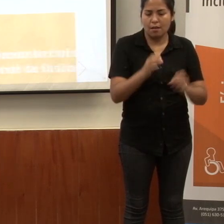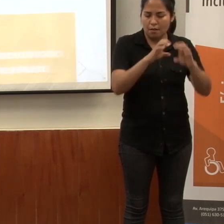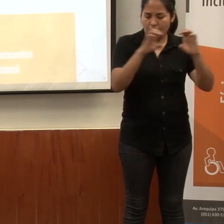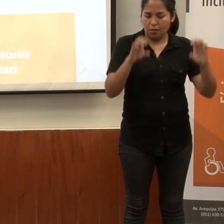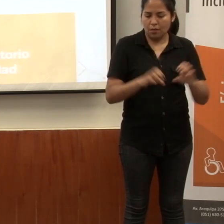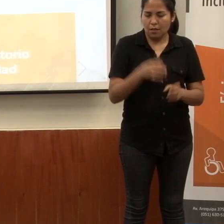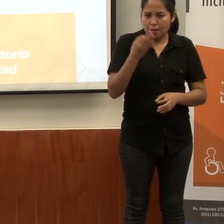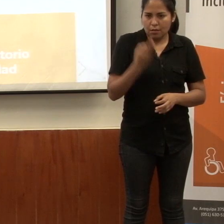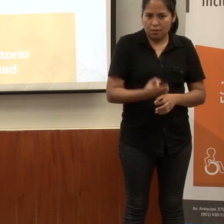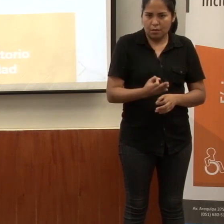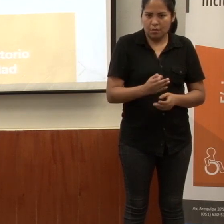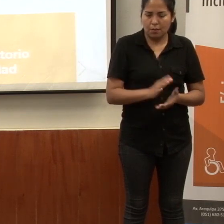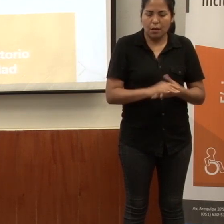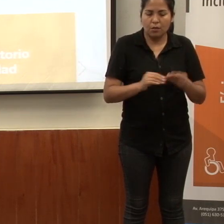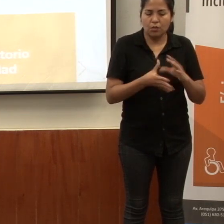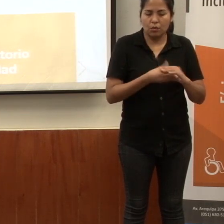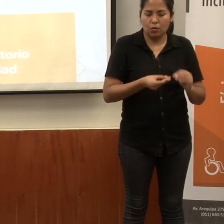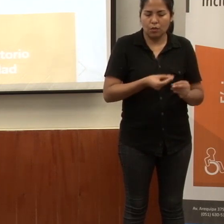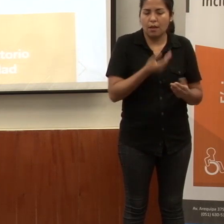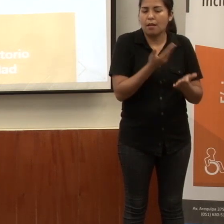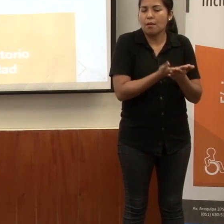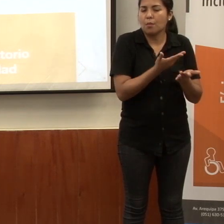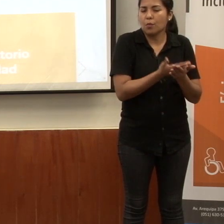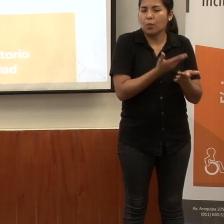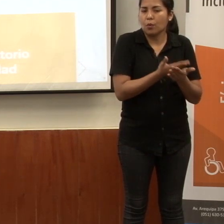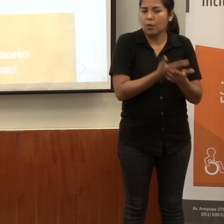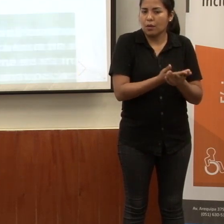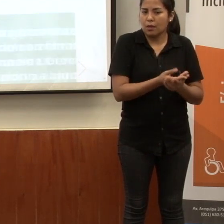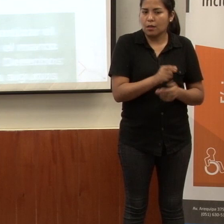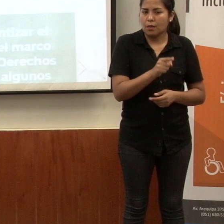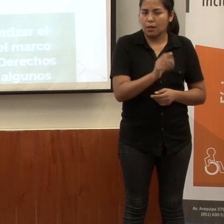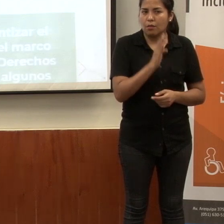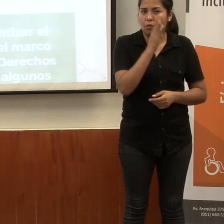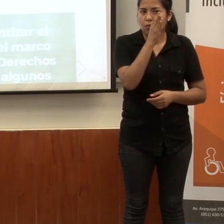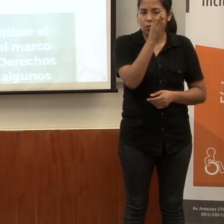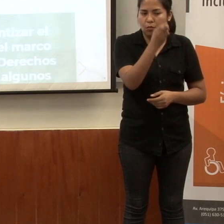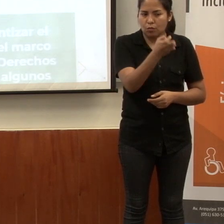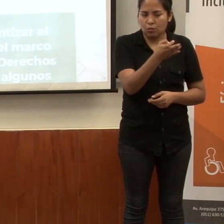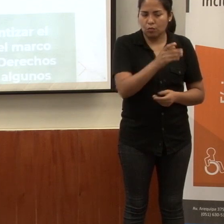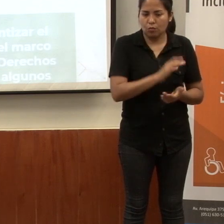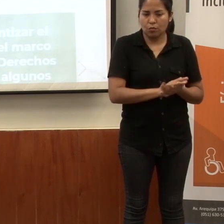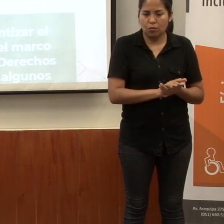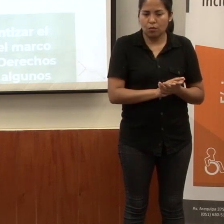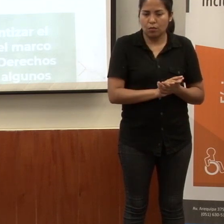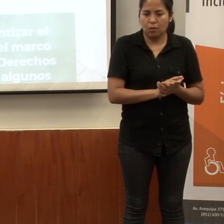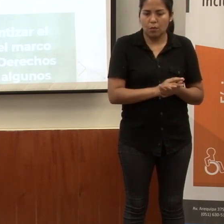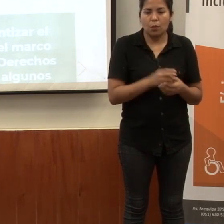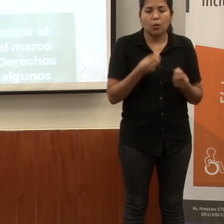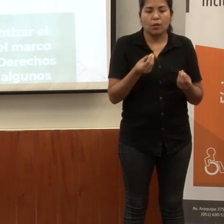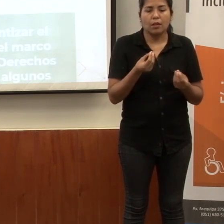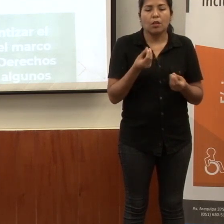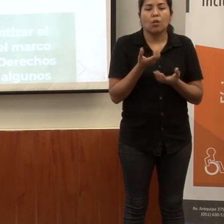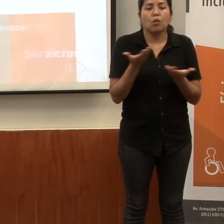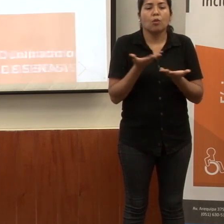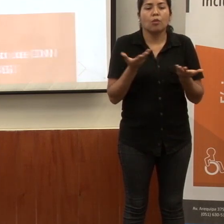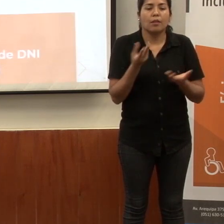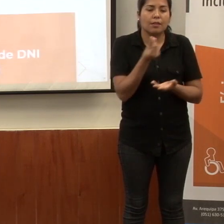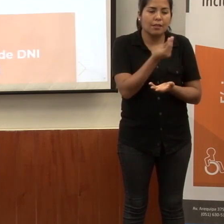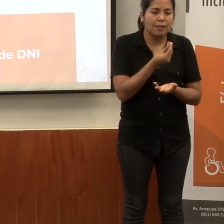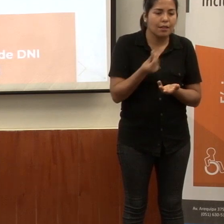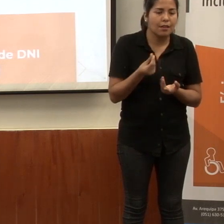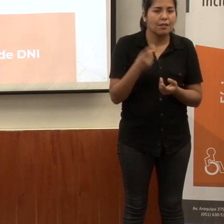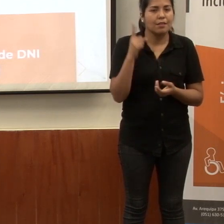historia clínica, para que exista la evidencia de que yo puedo hacer un control posterior. Porque recuerden que donde hay plata hay conflicto